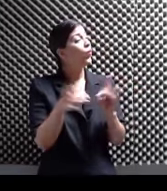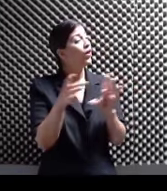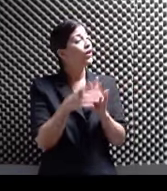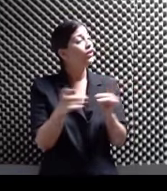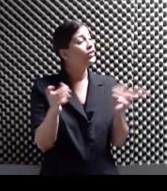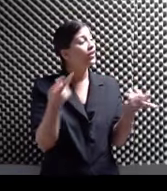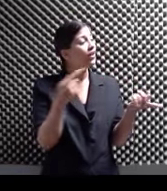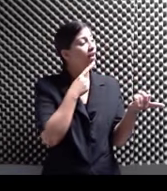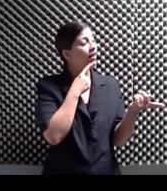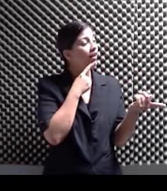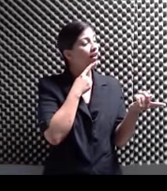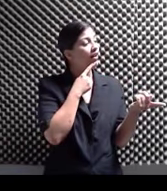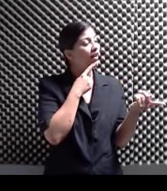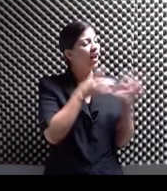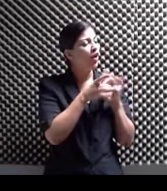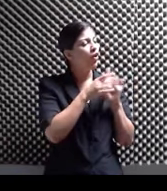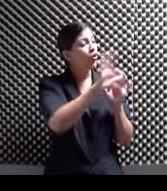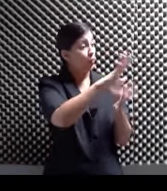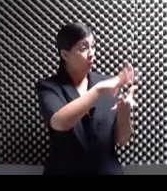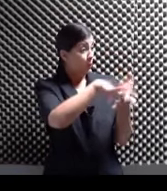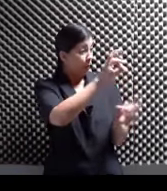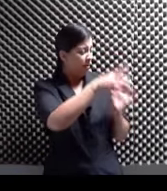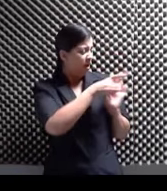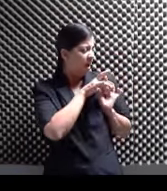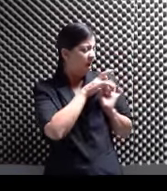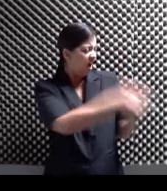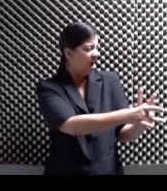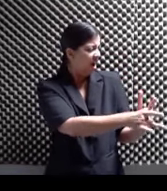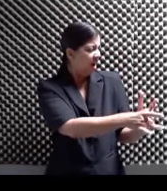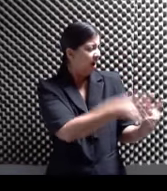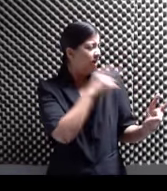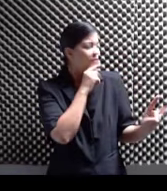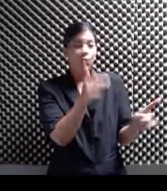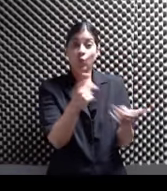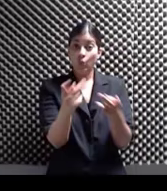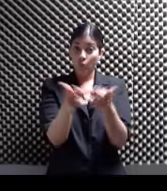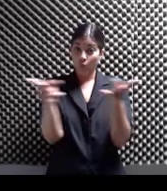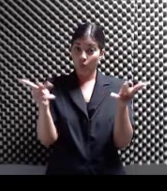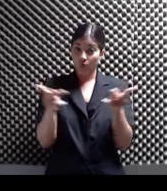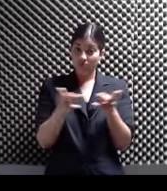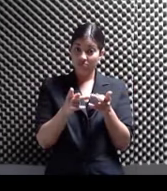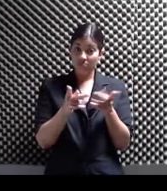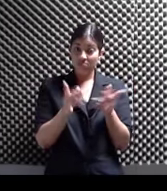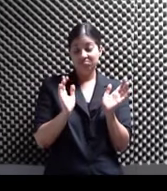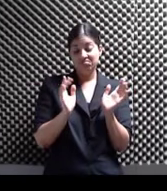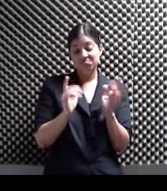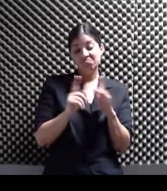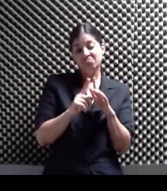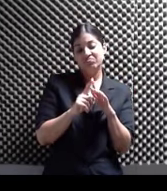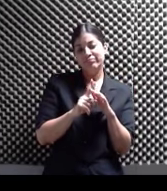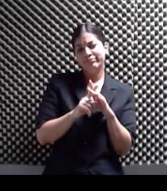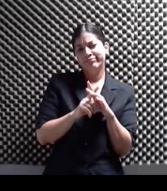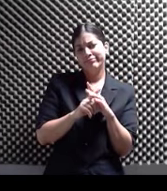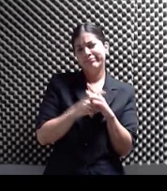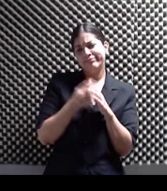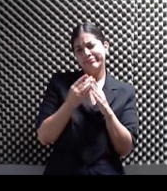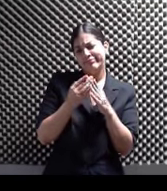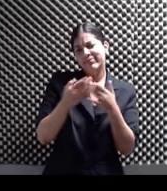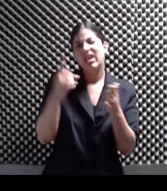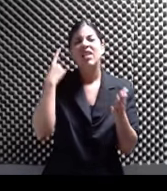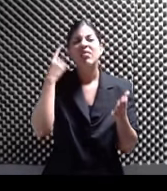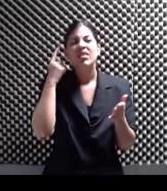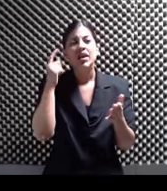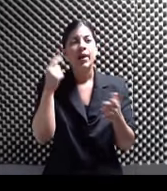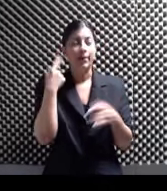cuento de la conexión con tu esencia. Ah, okay. Okay. Entonces es un espacio que en principio se abre para